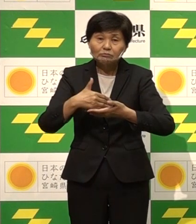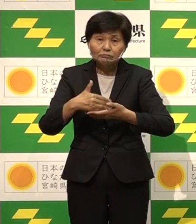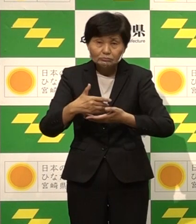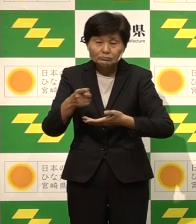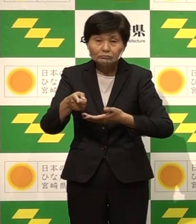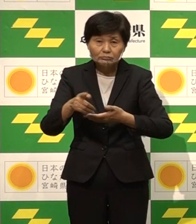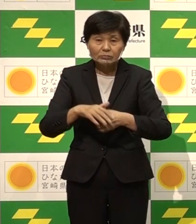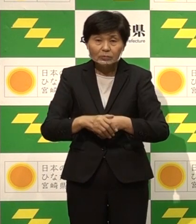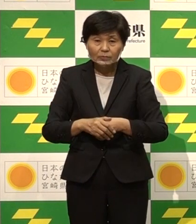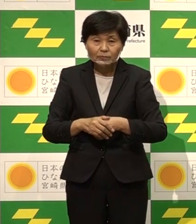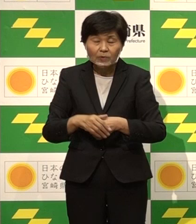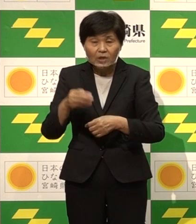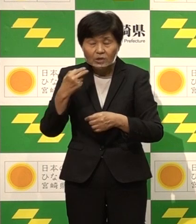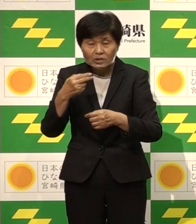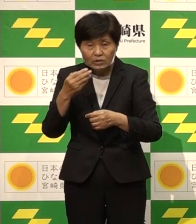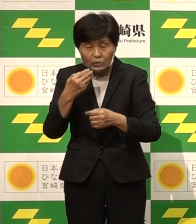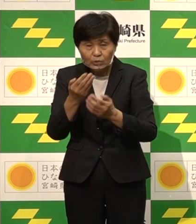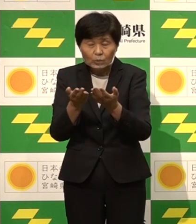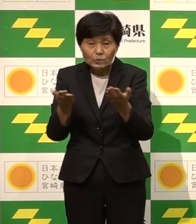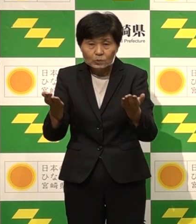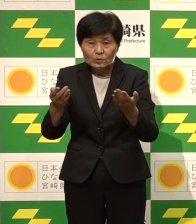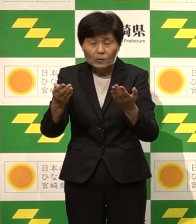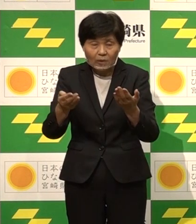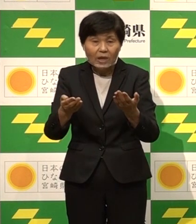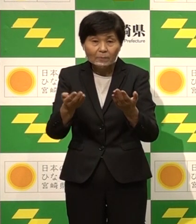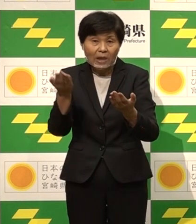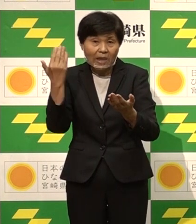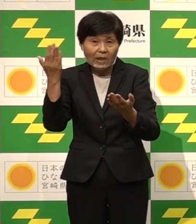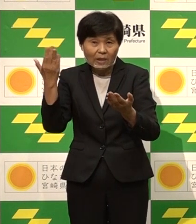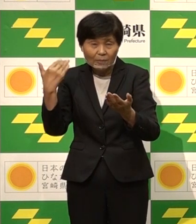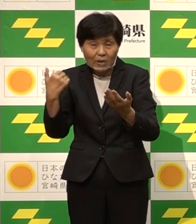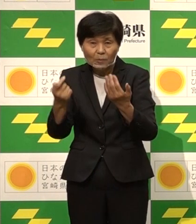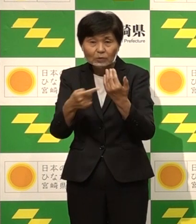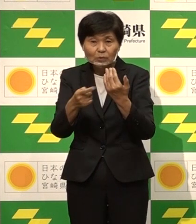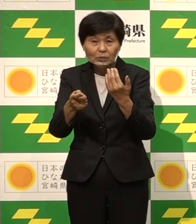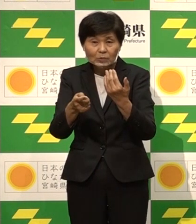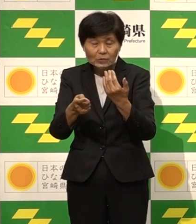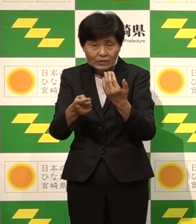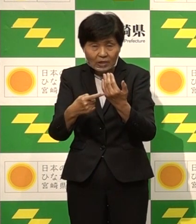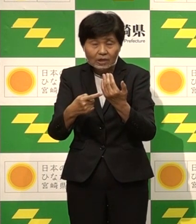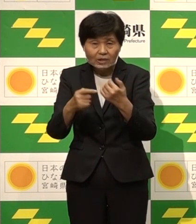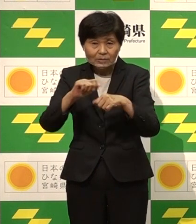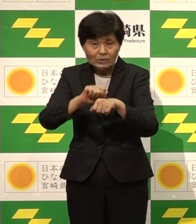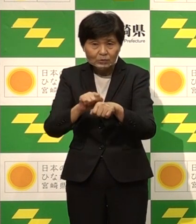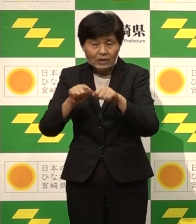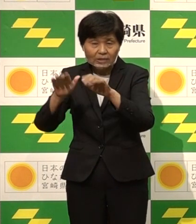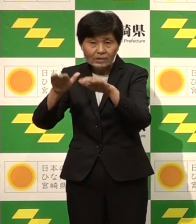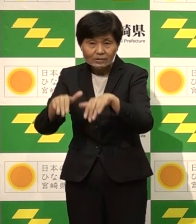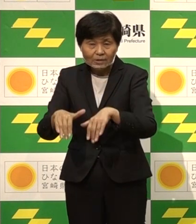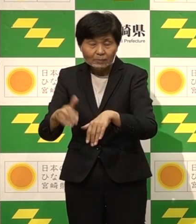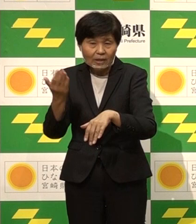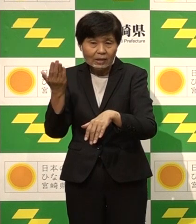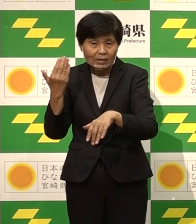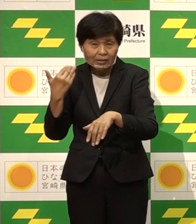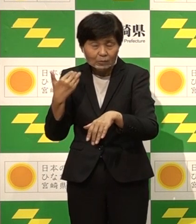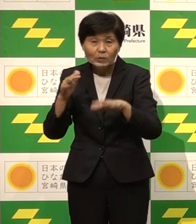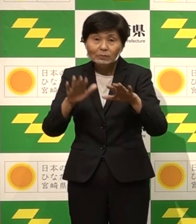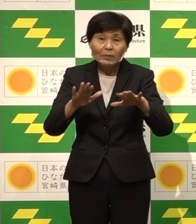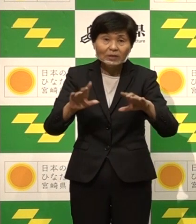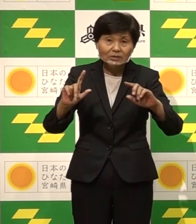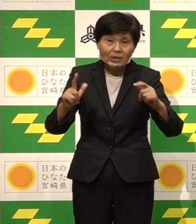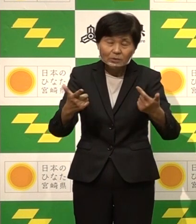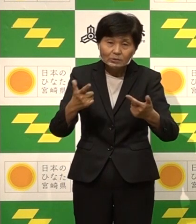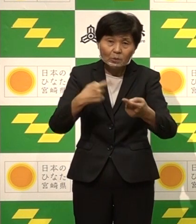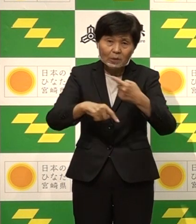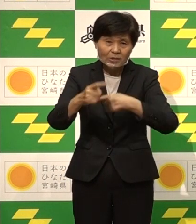所になっている、なっていた以前とは状況が違うんだということをおっしゃっているんだと思うんですけど、そうすると